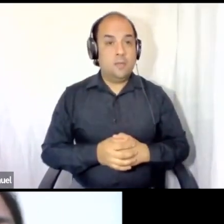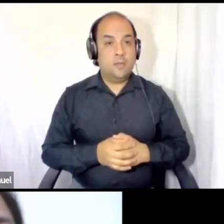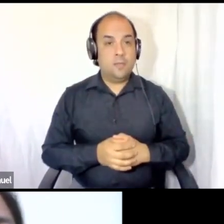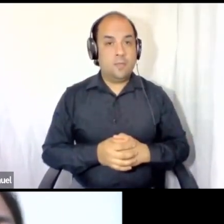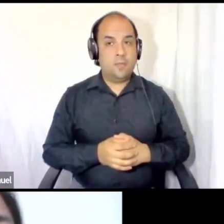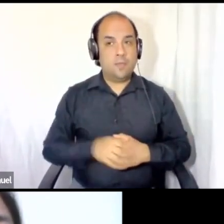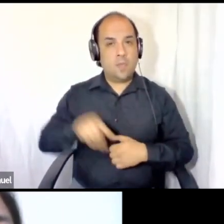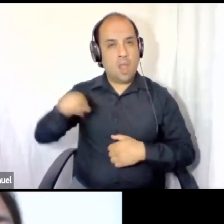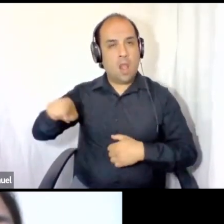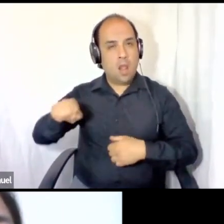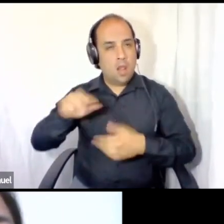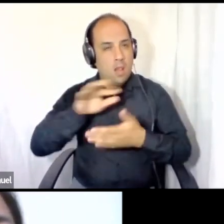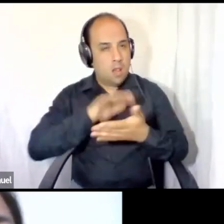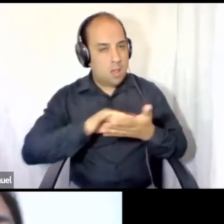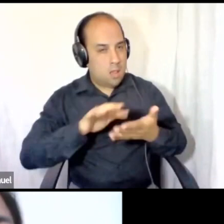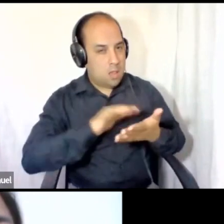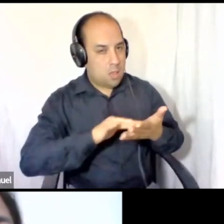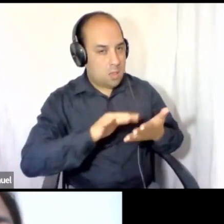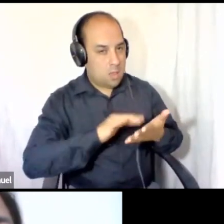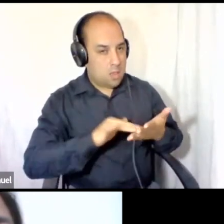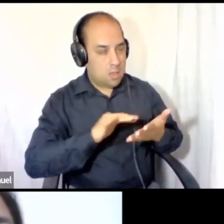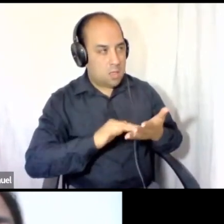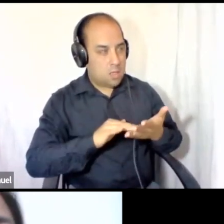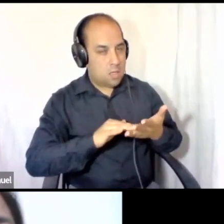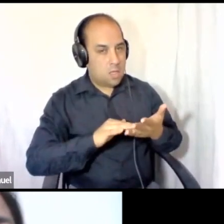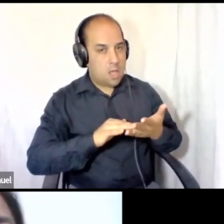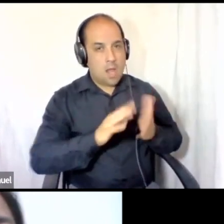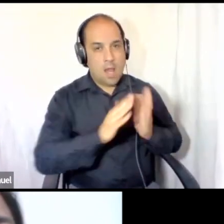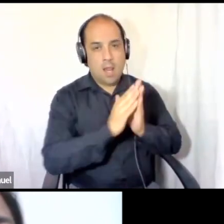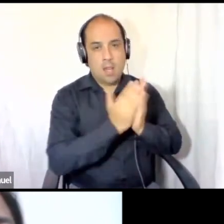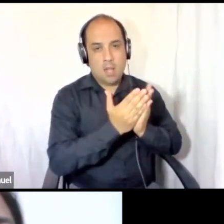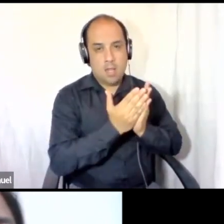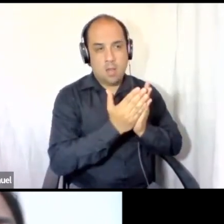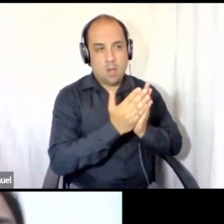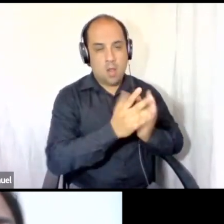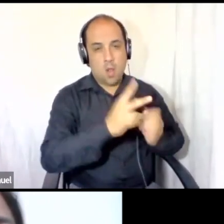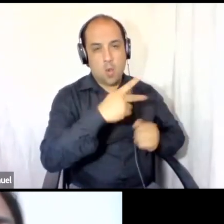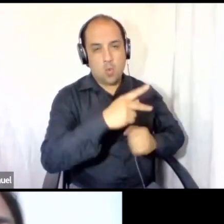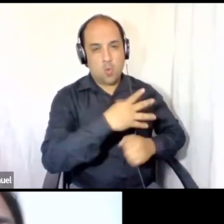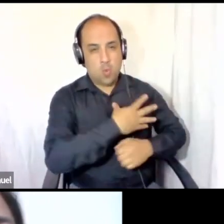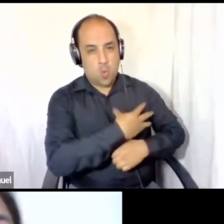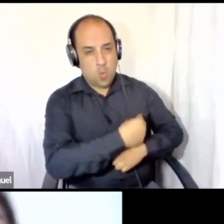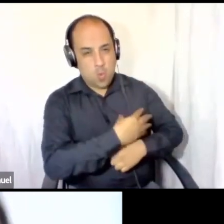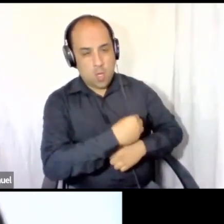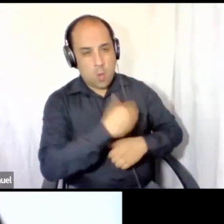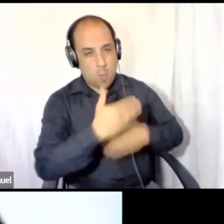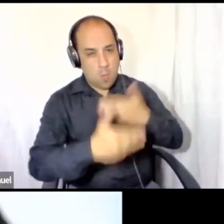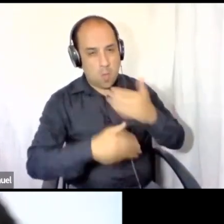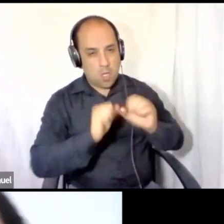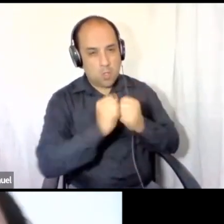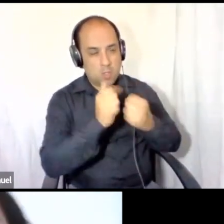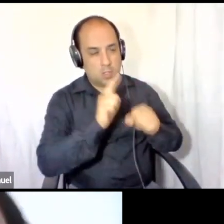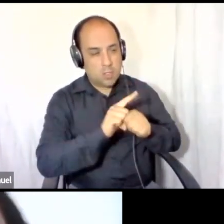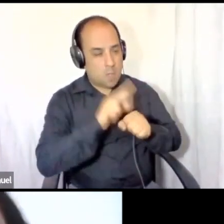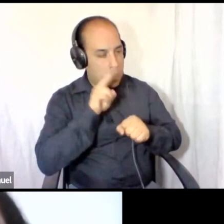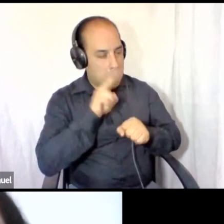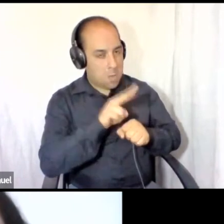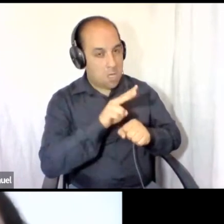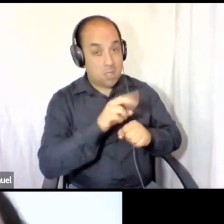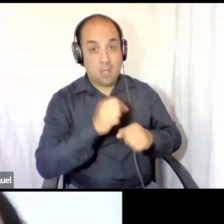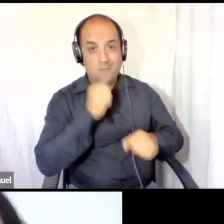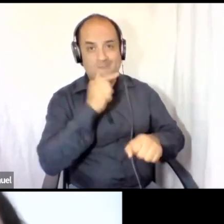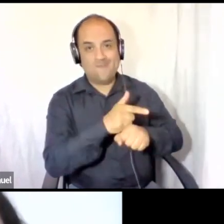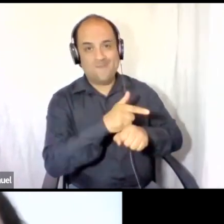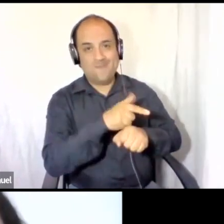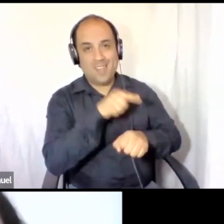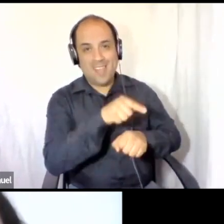veía el proceso de socialización de su hijo y notaba algo maravilloso que